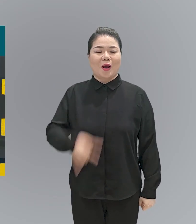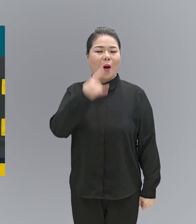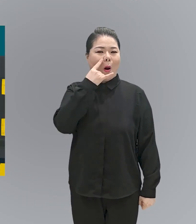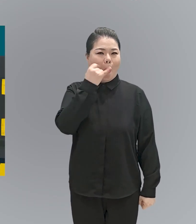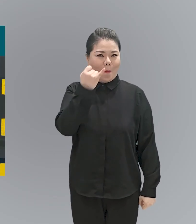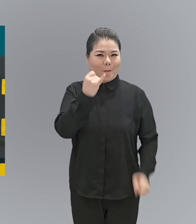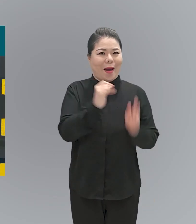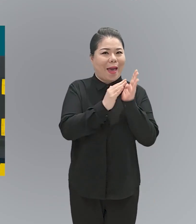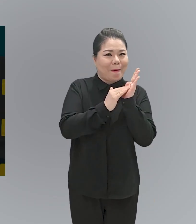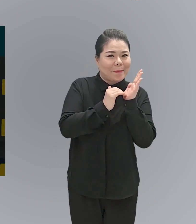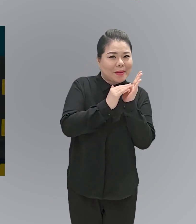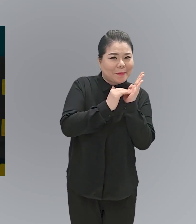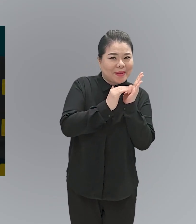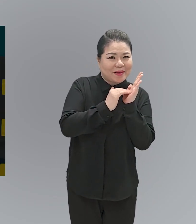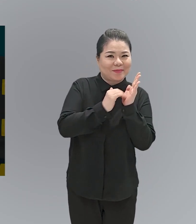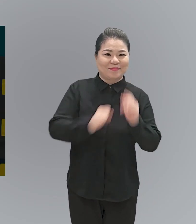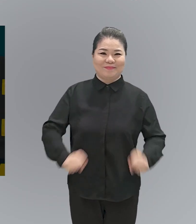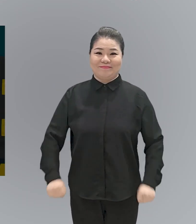엄마의 비밀.